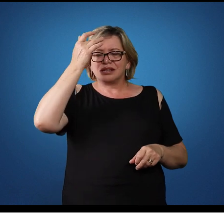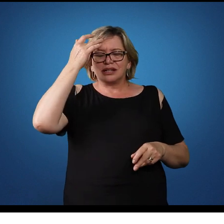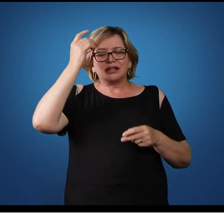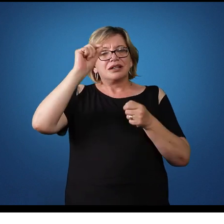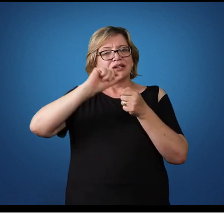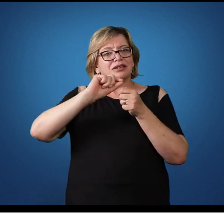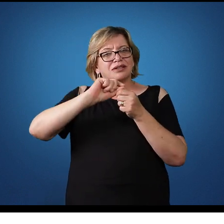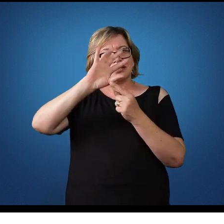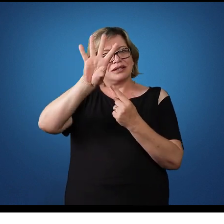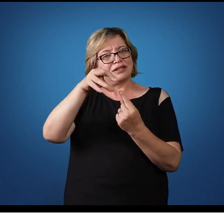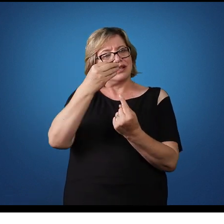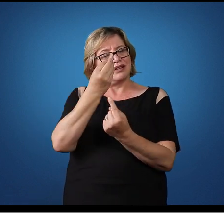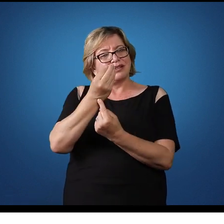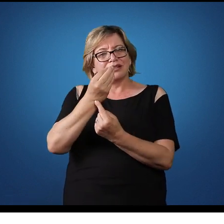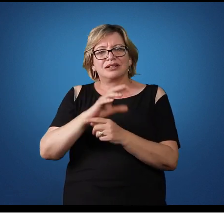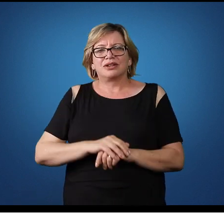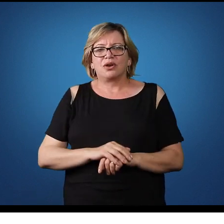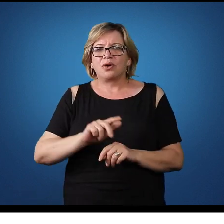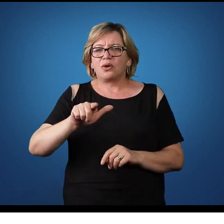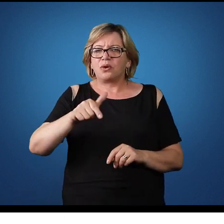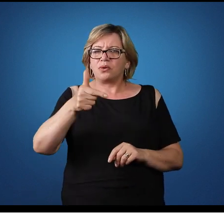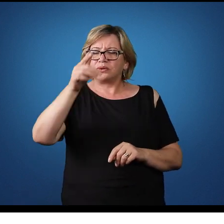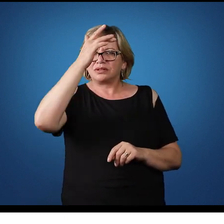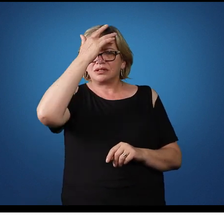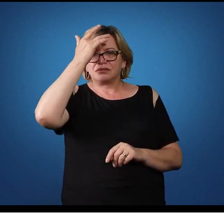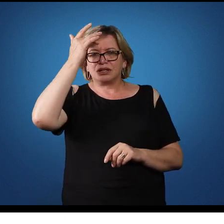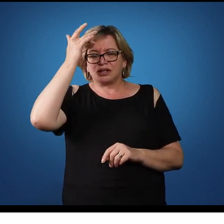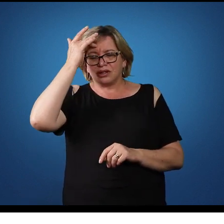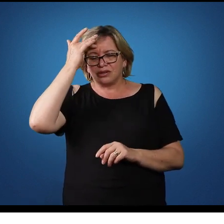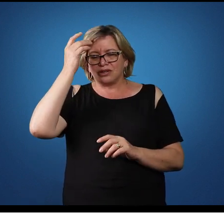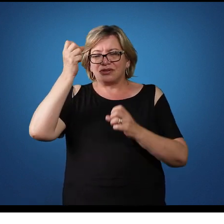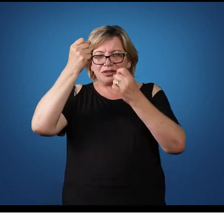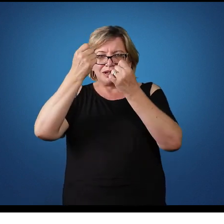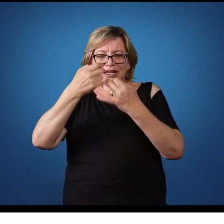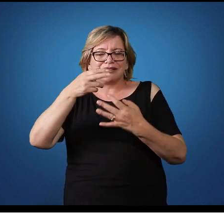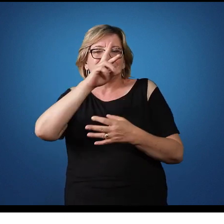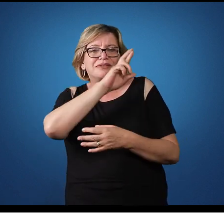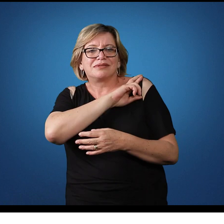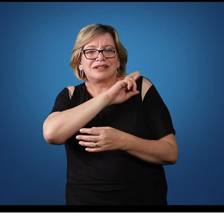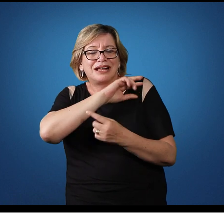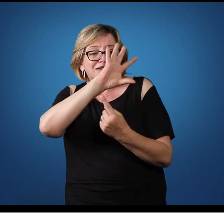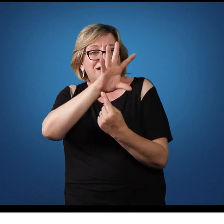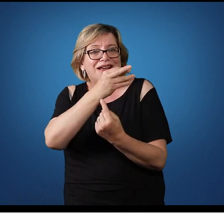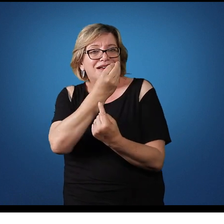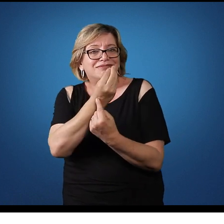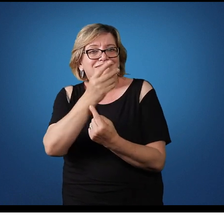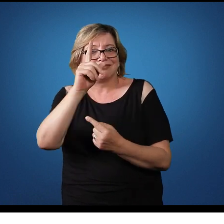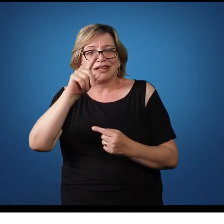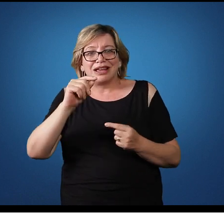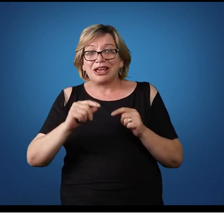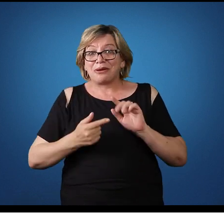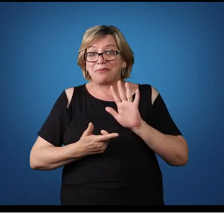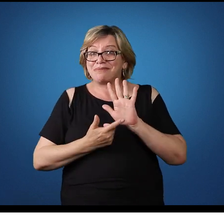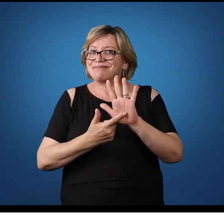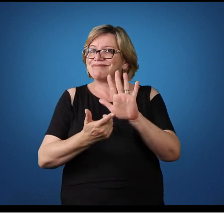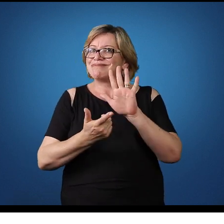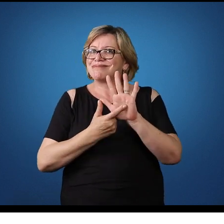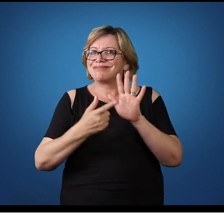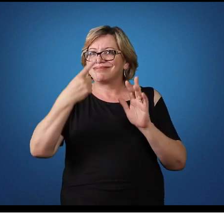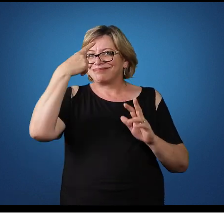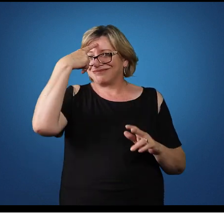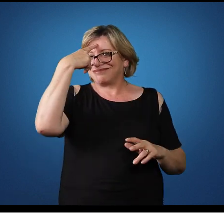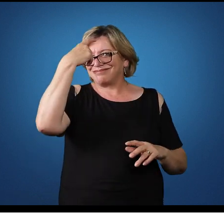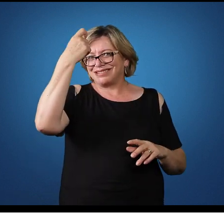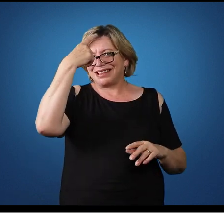obra. Outros vão dizer que a função da obra de arte é, por exemplo, revelar a